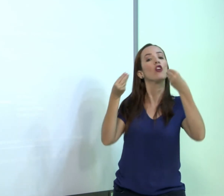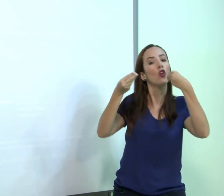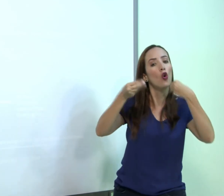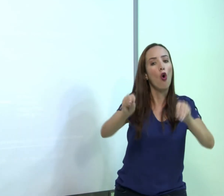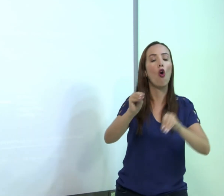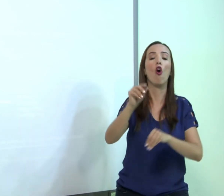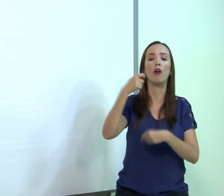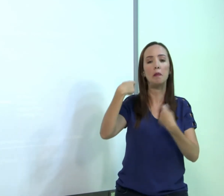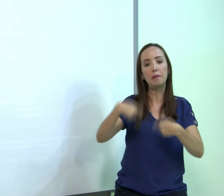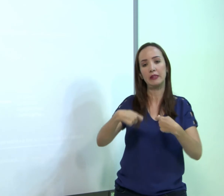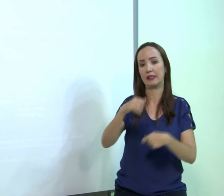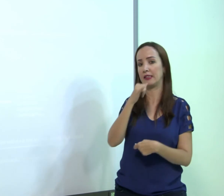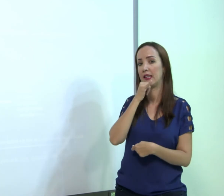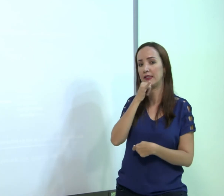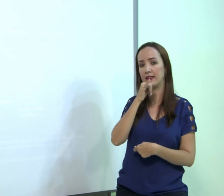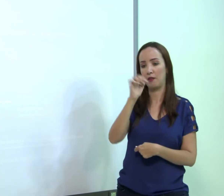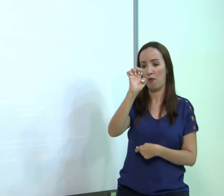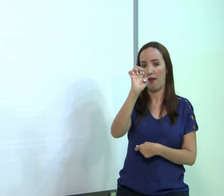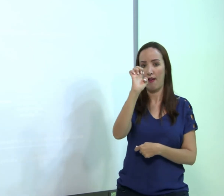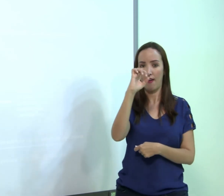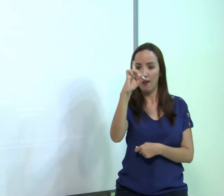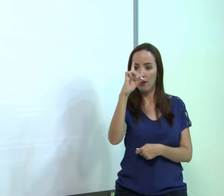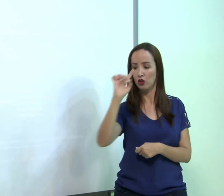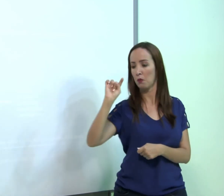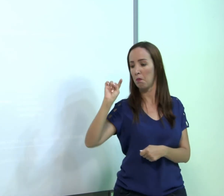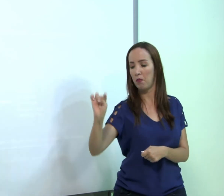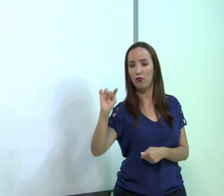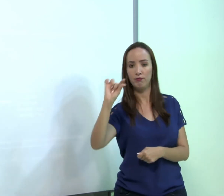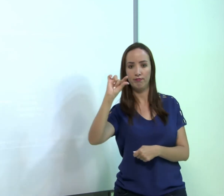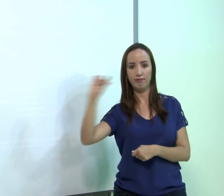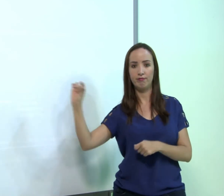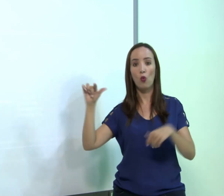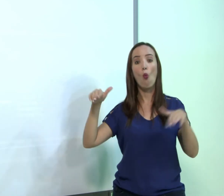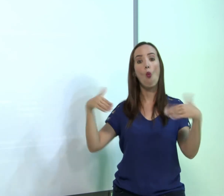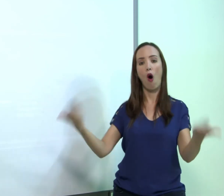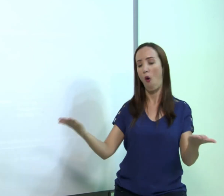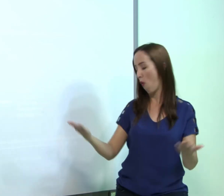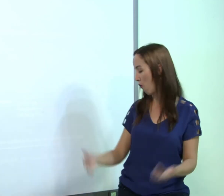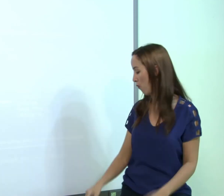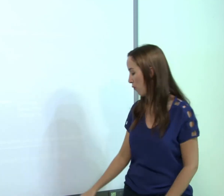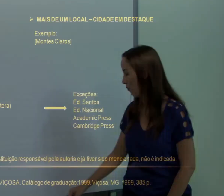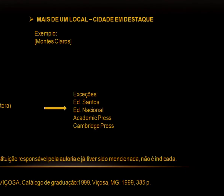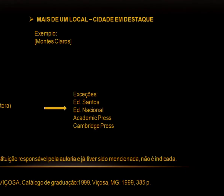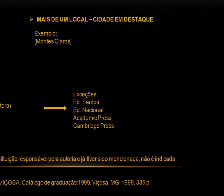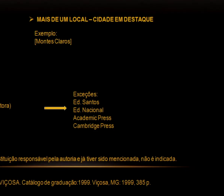Então, coloca-se a editora, no caso, coloca-se ED.